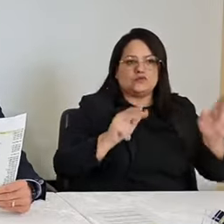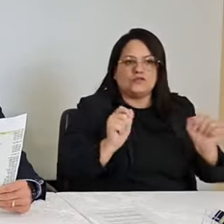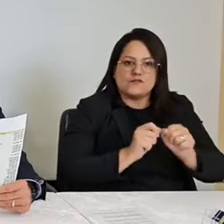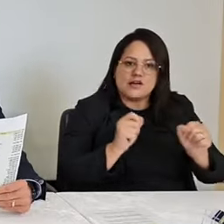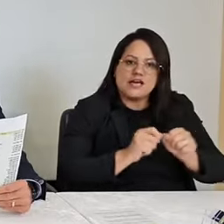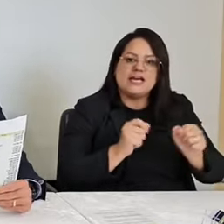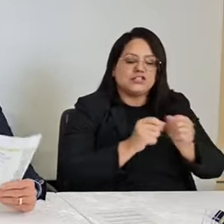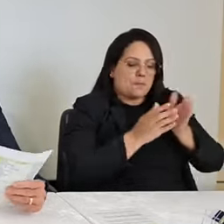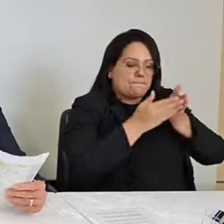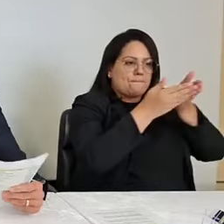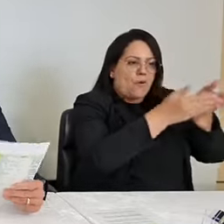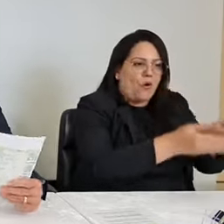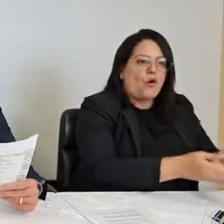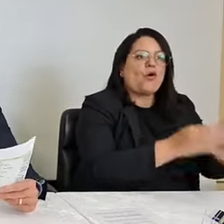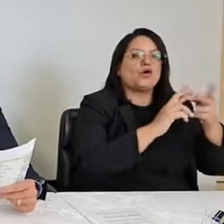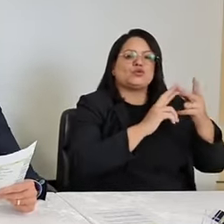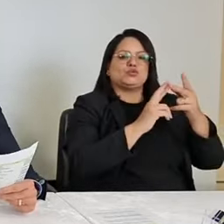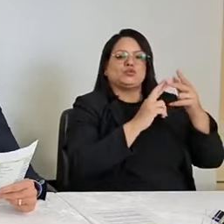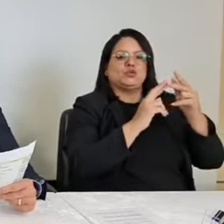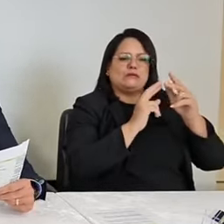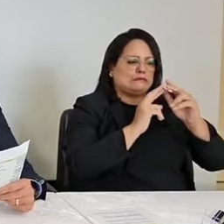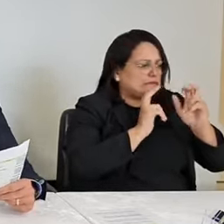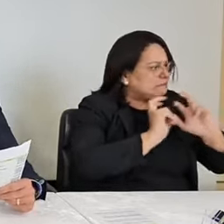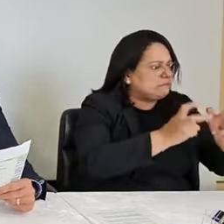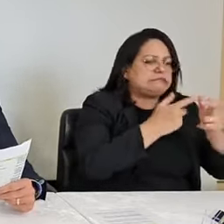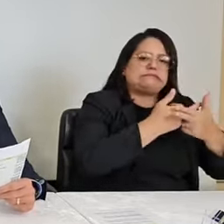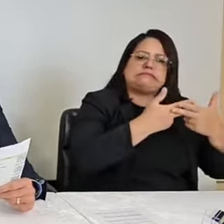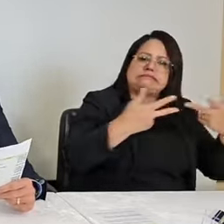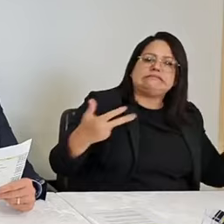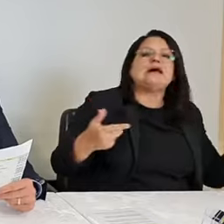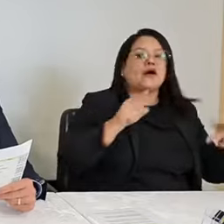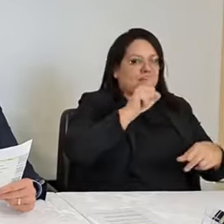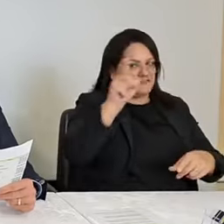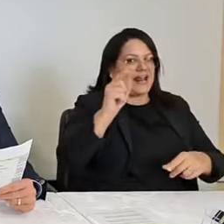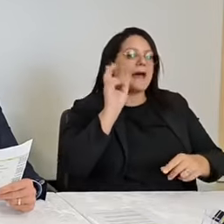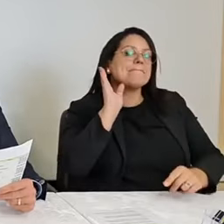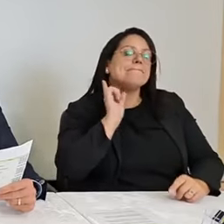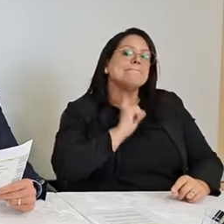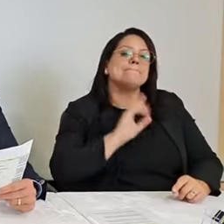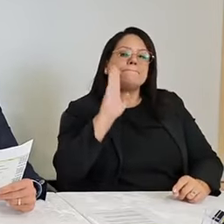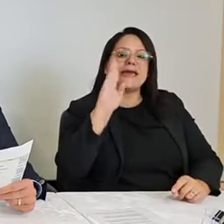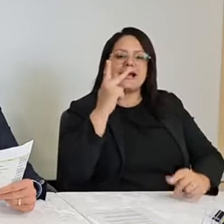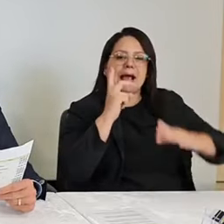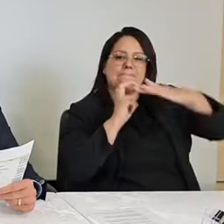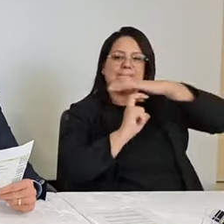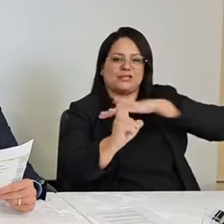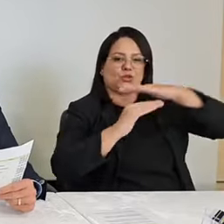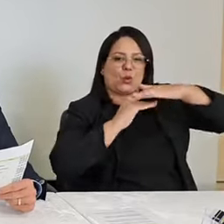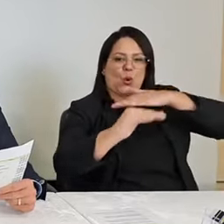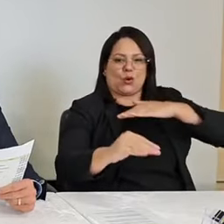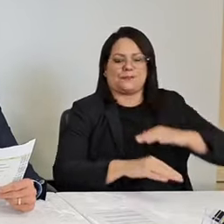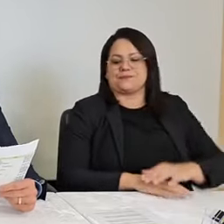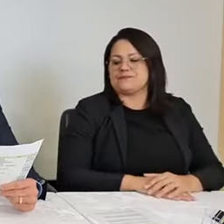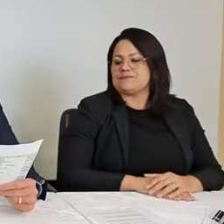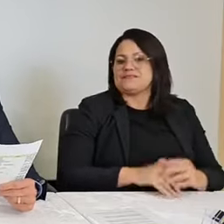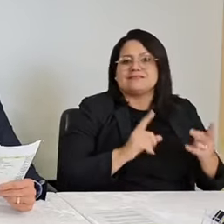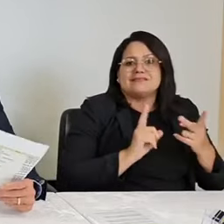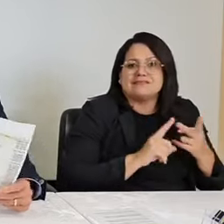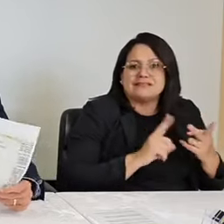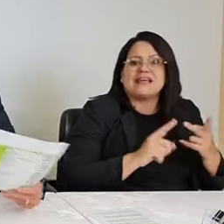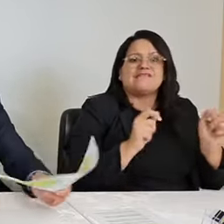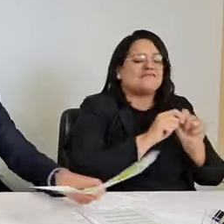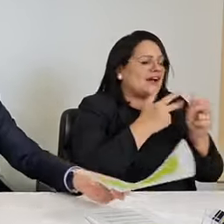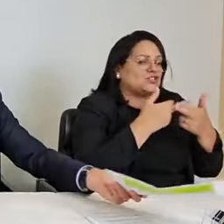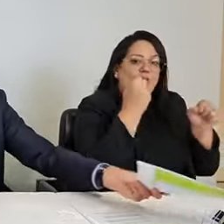porto, rodovia, ferrovia. Dessa vez de mobilidade urbana. Tá. Então essas obras, além de siderúrgica, estaleiro,